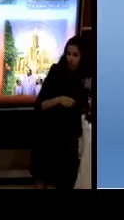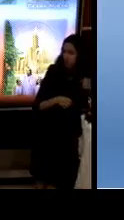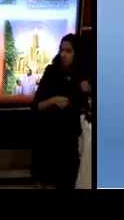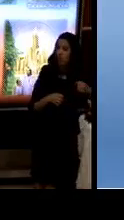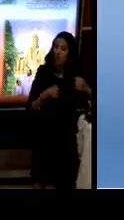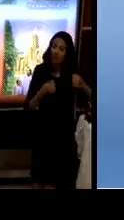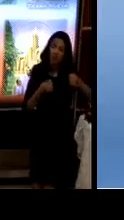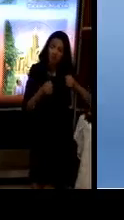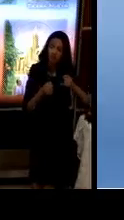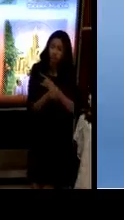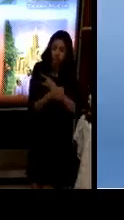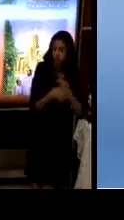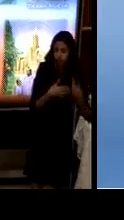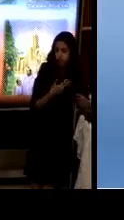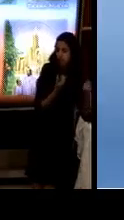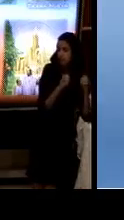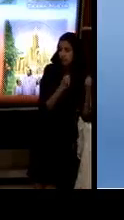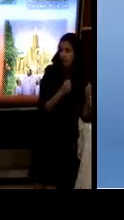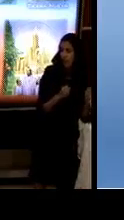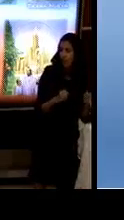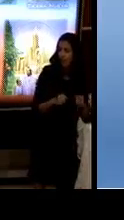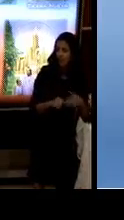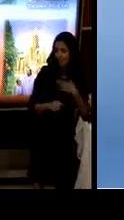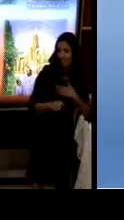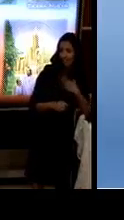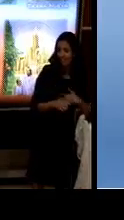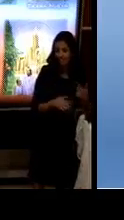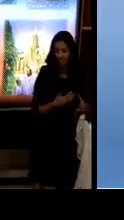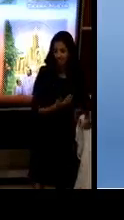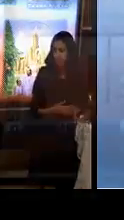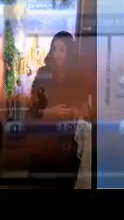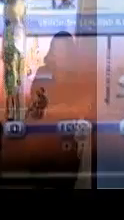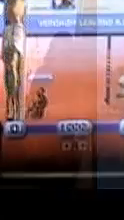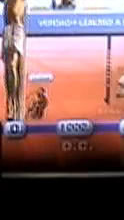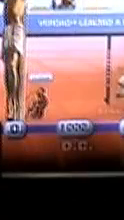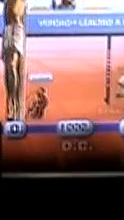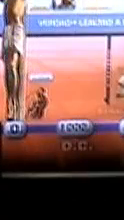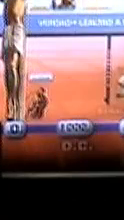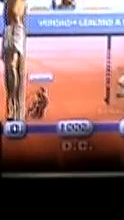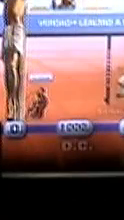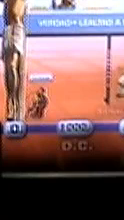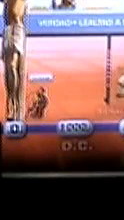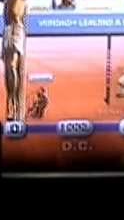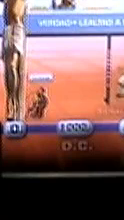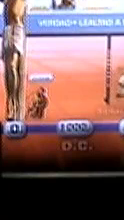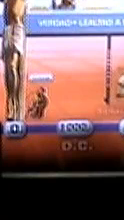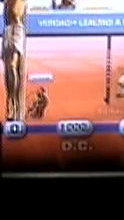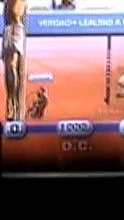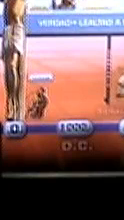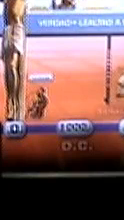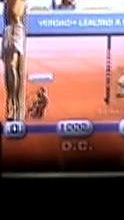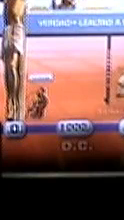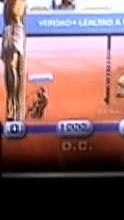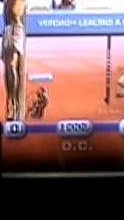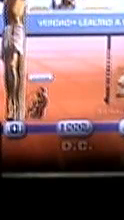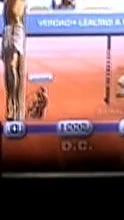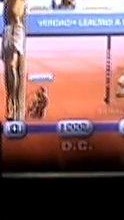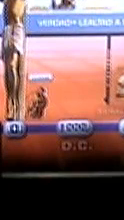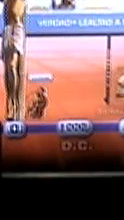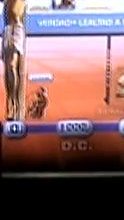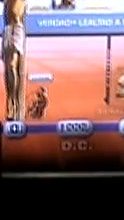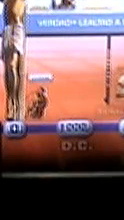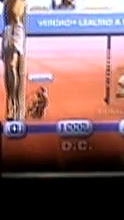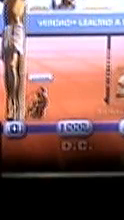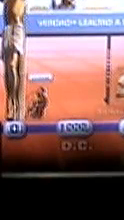actividades seculares, tus diversiones, rendir culto a Dios y realizar actos de bondad que lo glorifiquen y